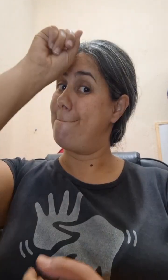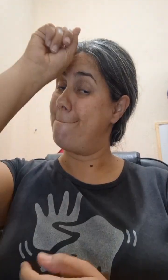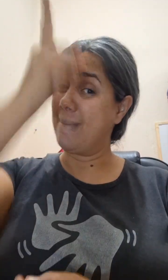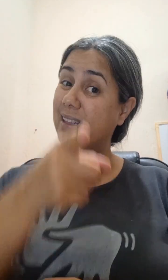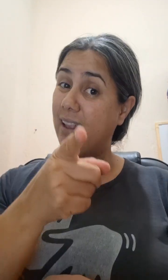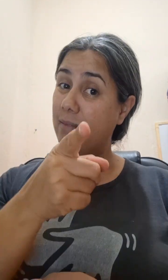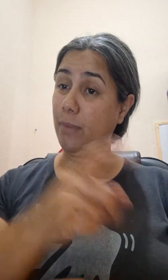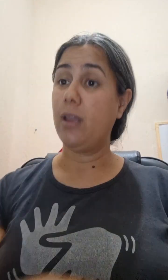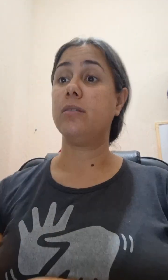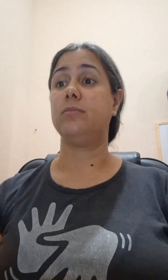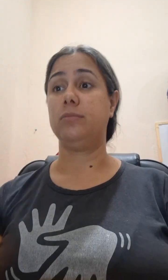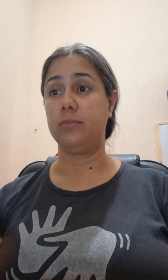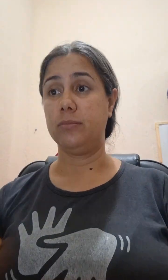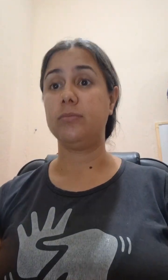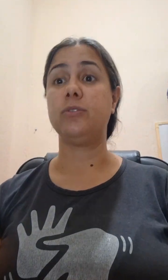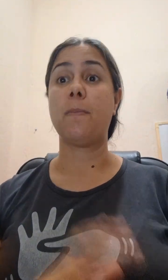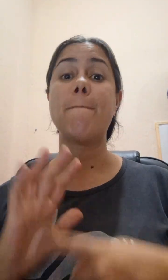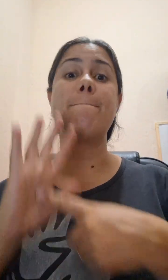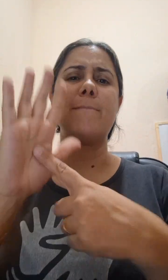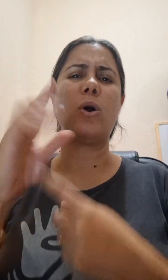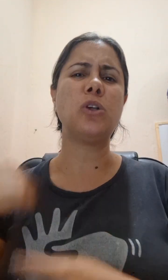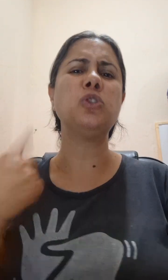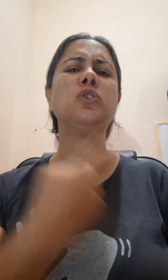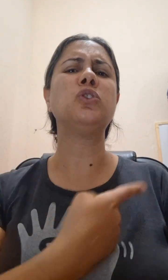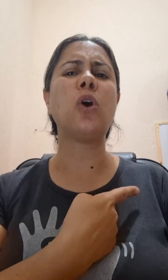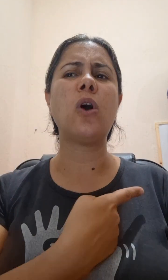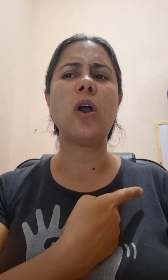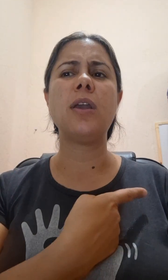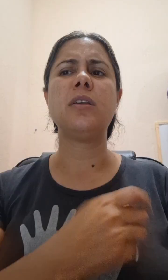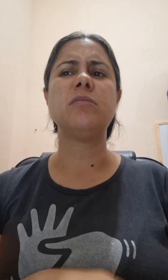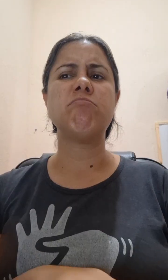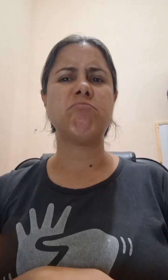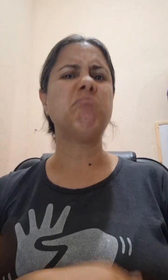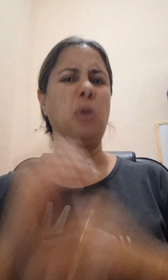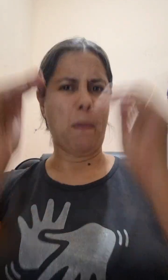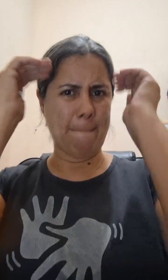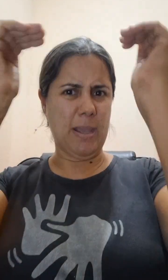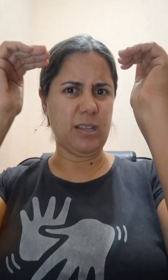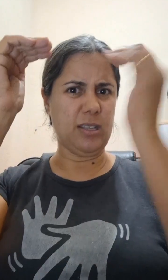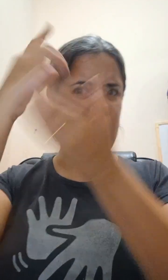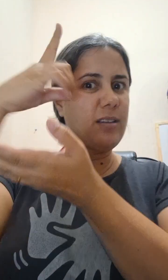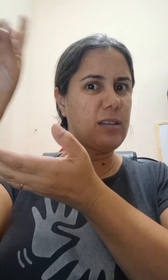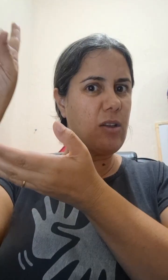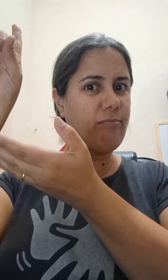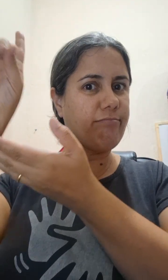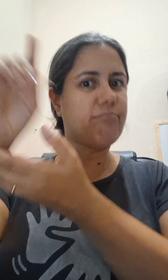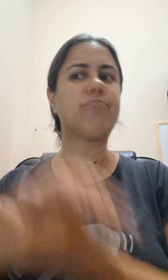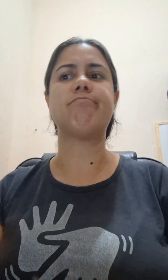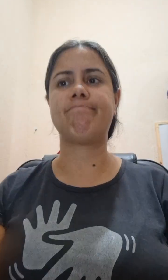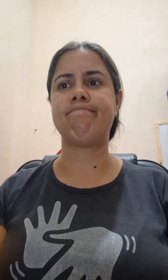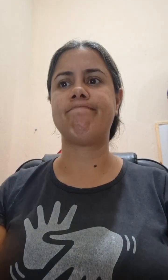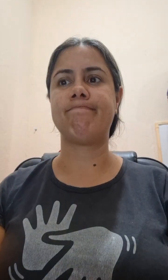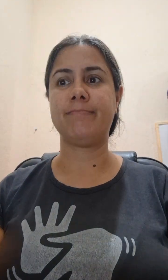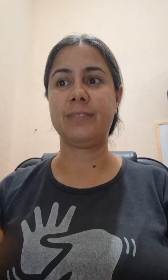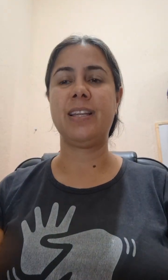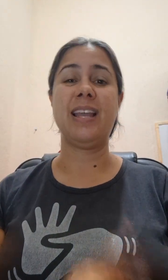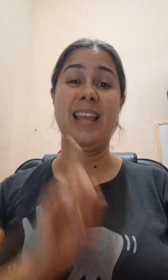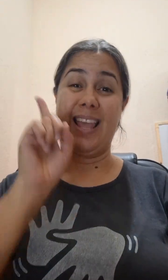que mostra o quanto nós obedecemos a Deus, somos obedientes a Deus. E essas